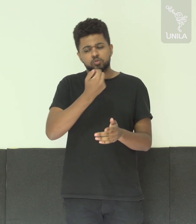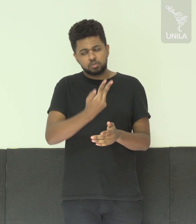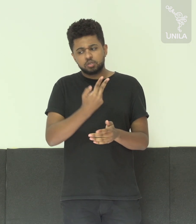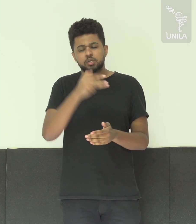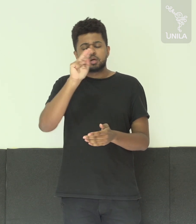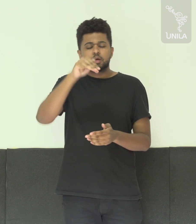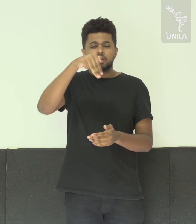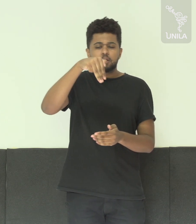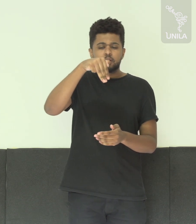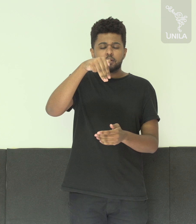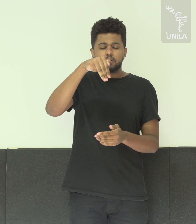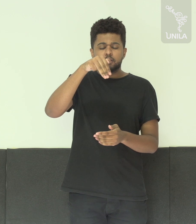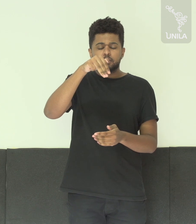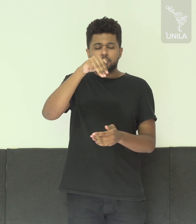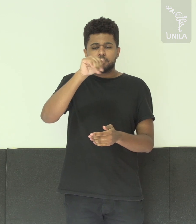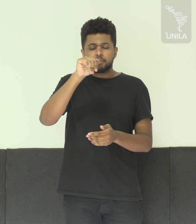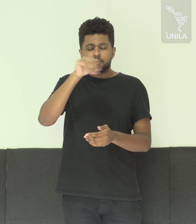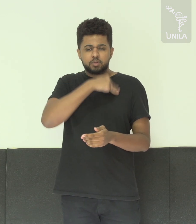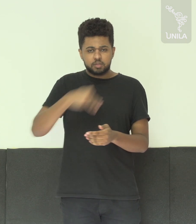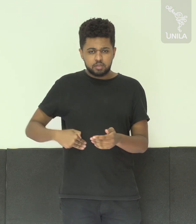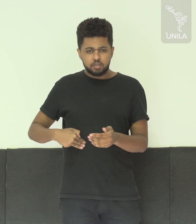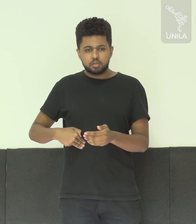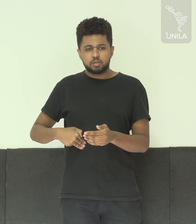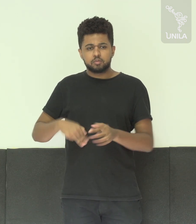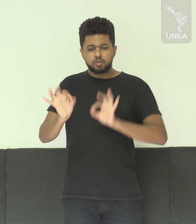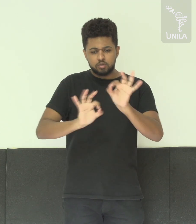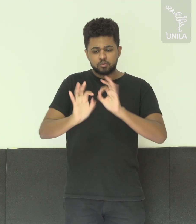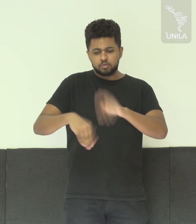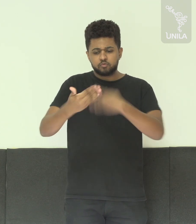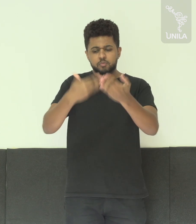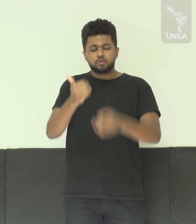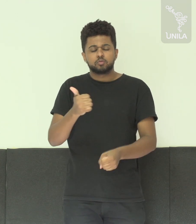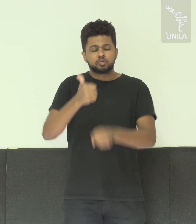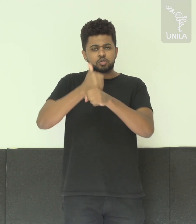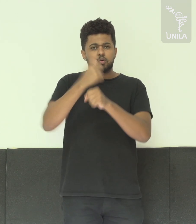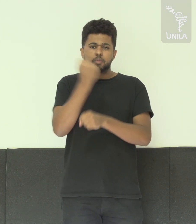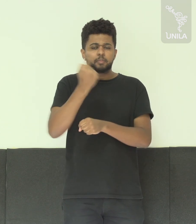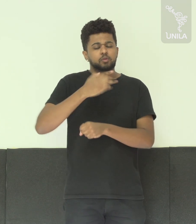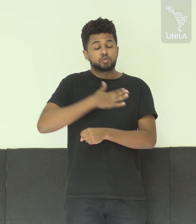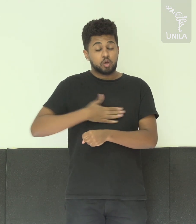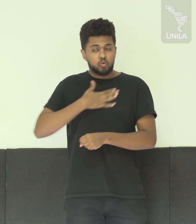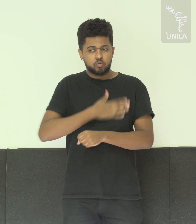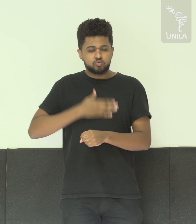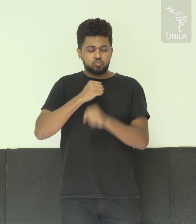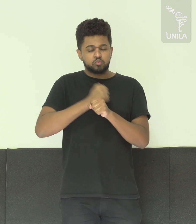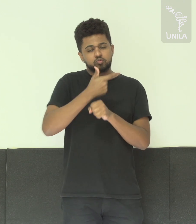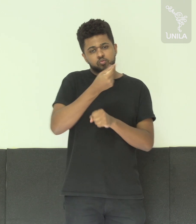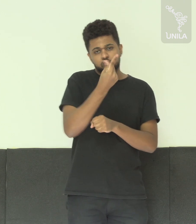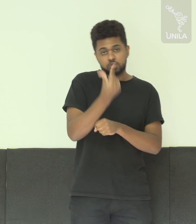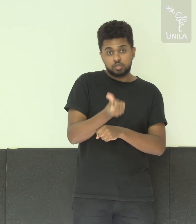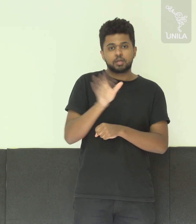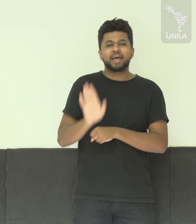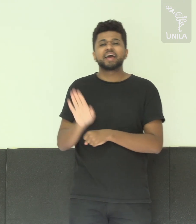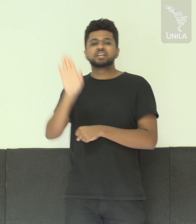Ministério do Planejamento, Desenvolvimento e Gestão, de 1º de agosto de 2016,